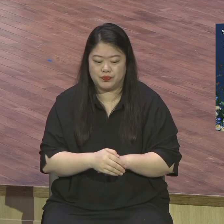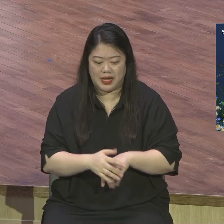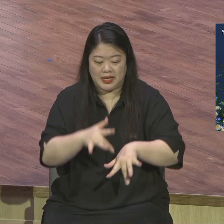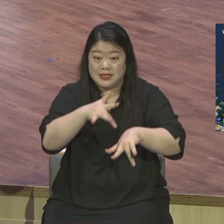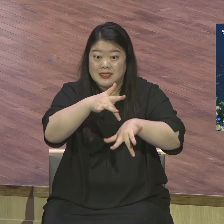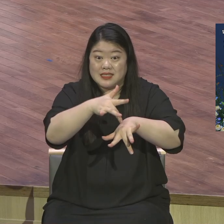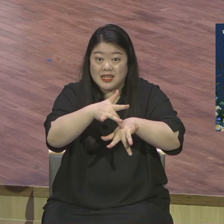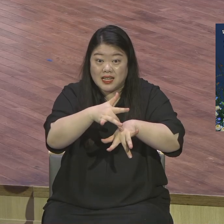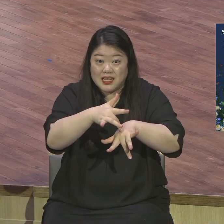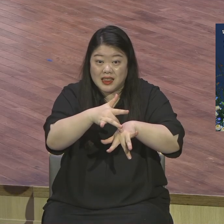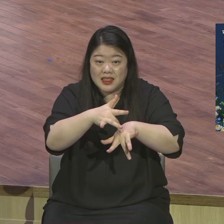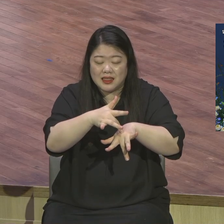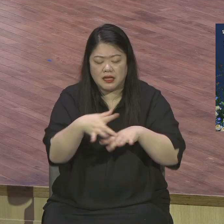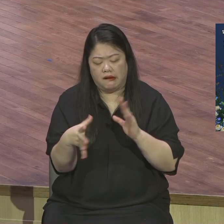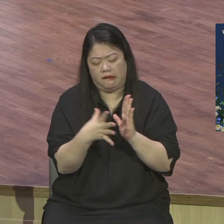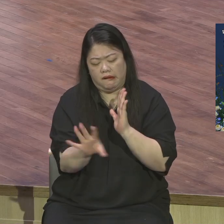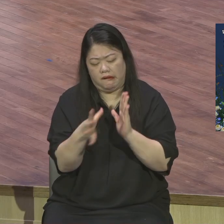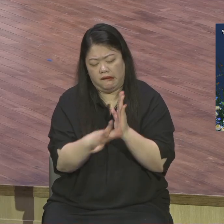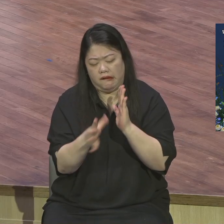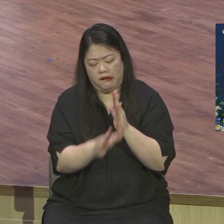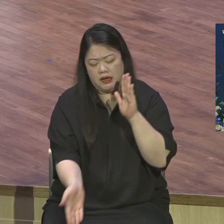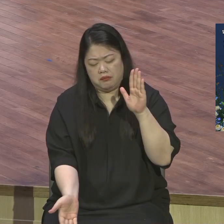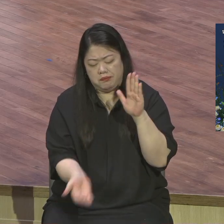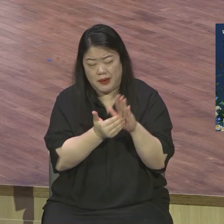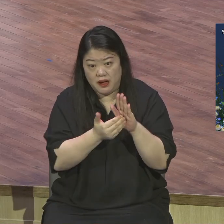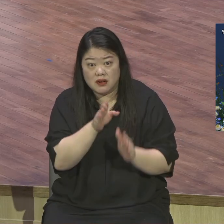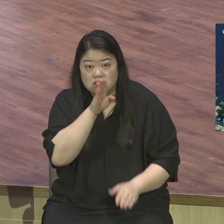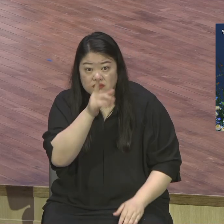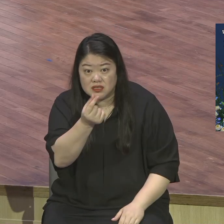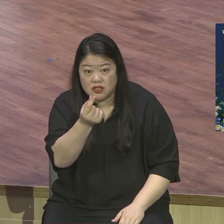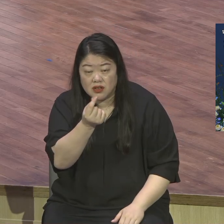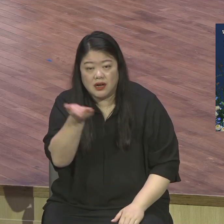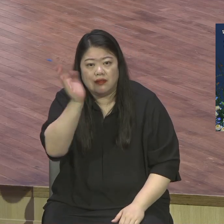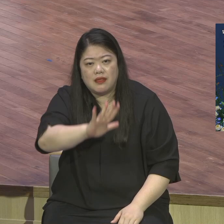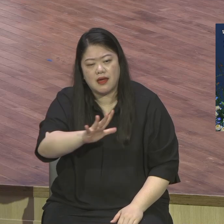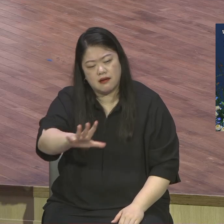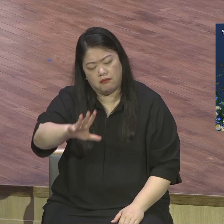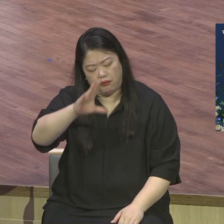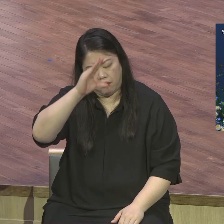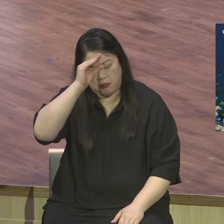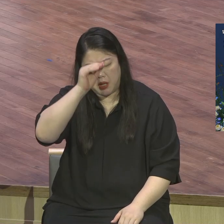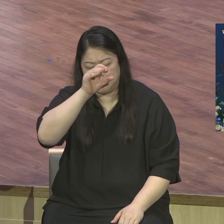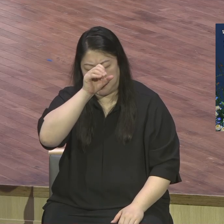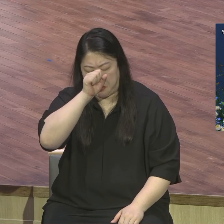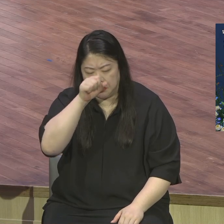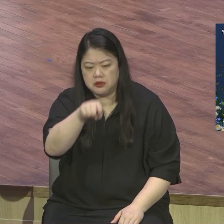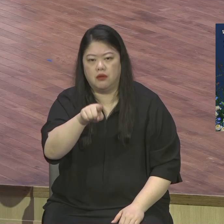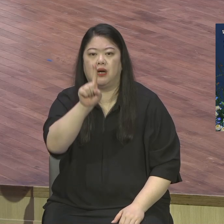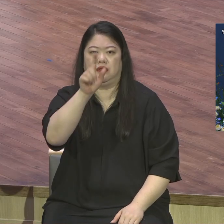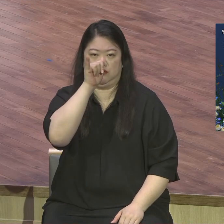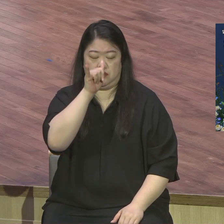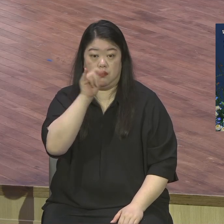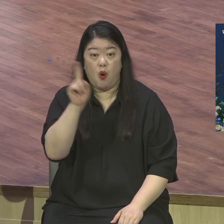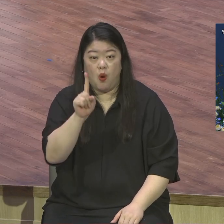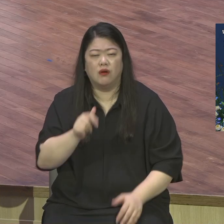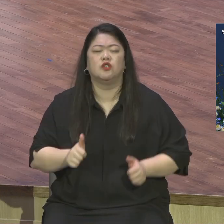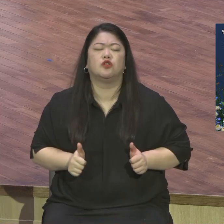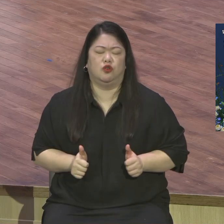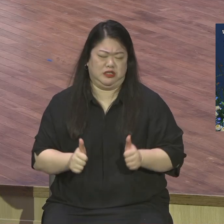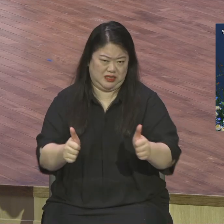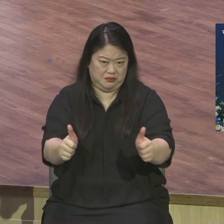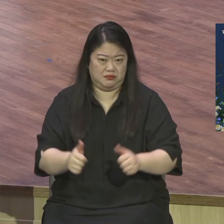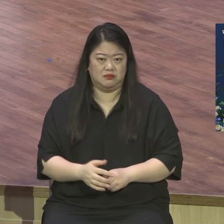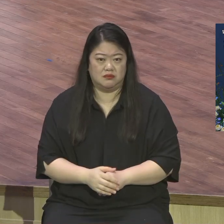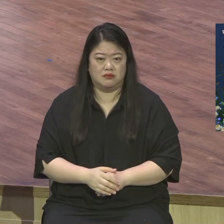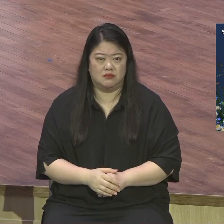덕이 있는데 타의 추종을 불우하는 성실합니다 사단은 교회가 세상의 순응하는